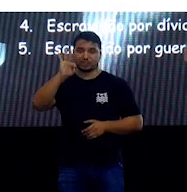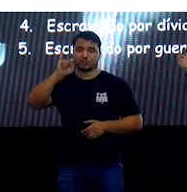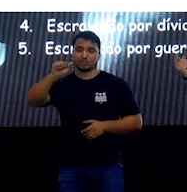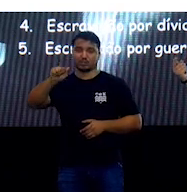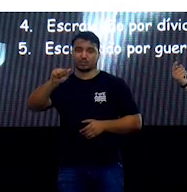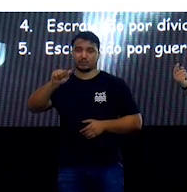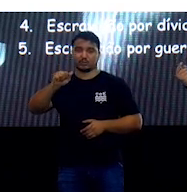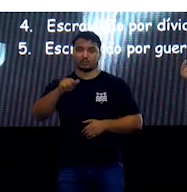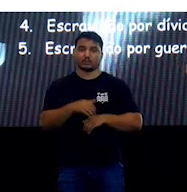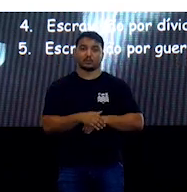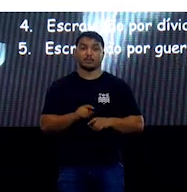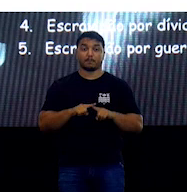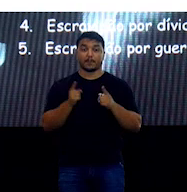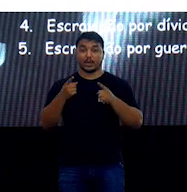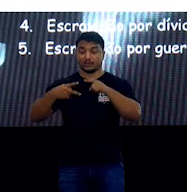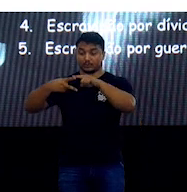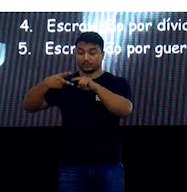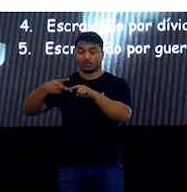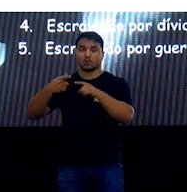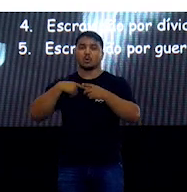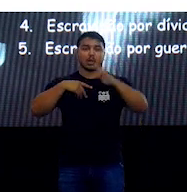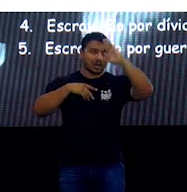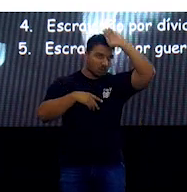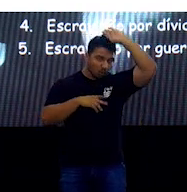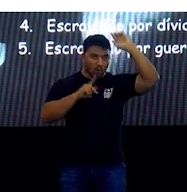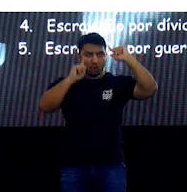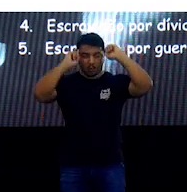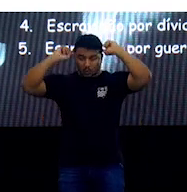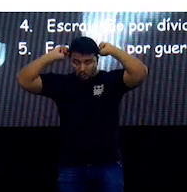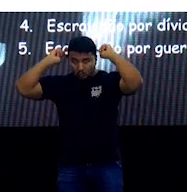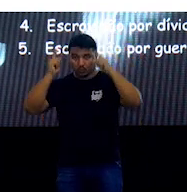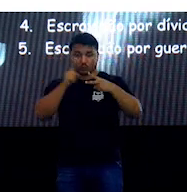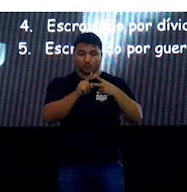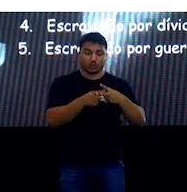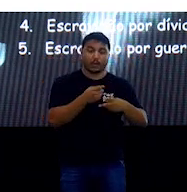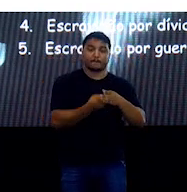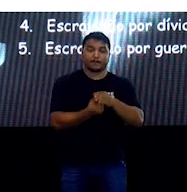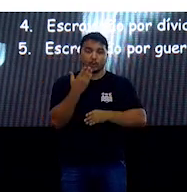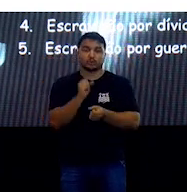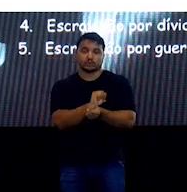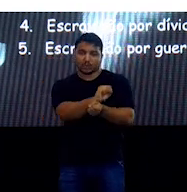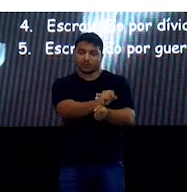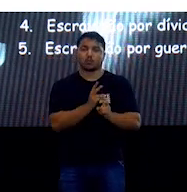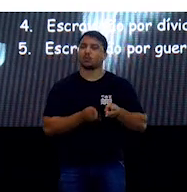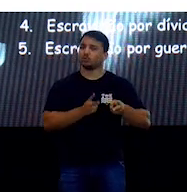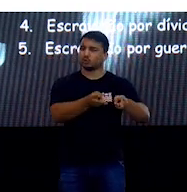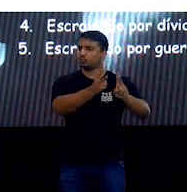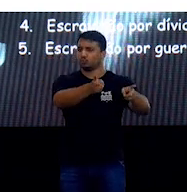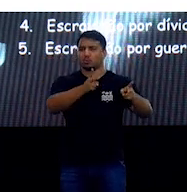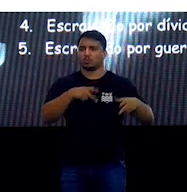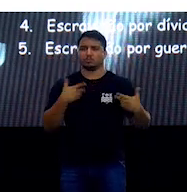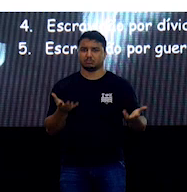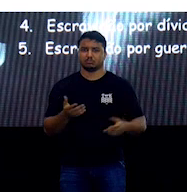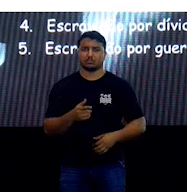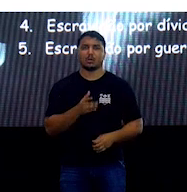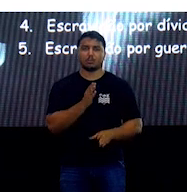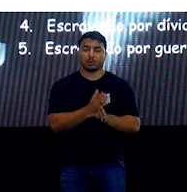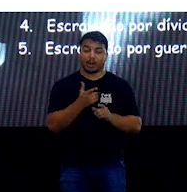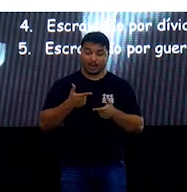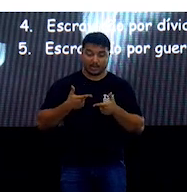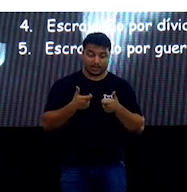na Grécia quanto em Roma, o modo de produção escravista continuou existindo por